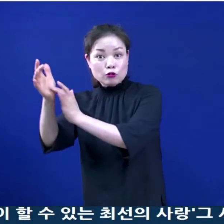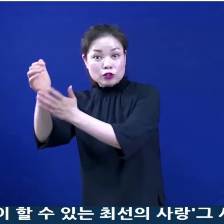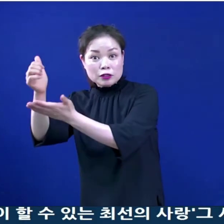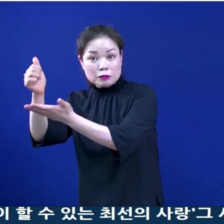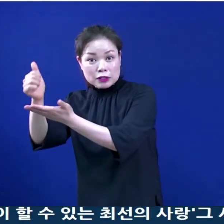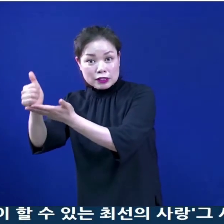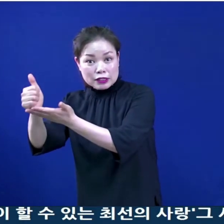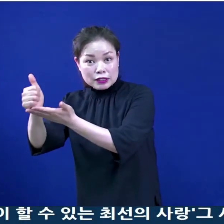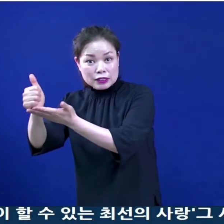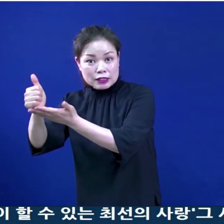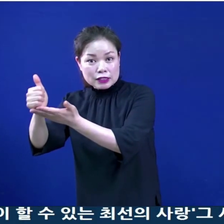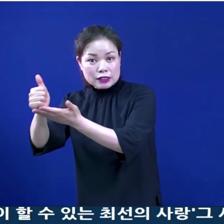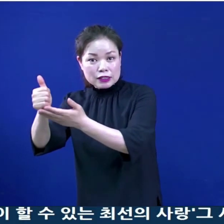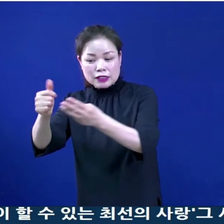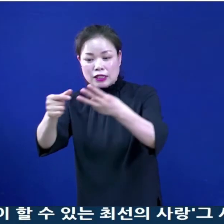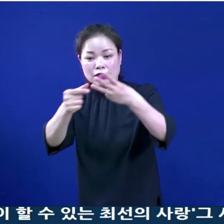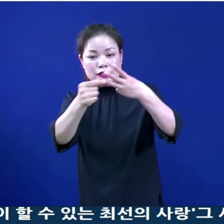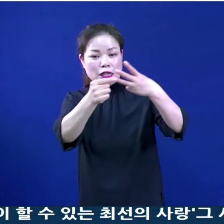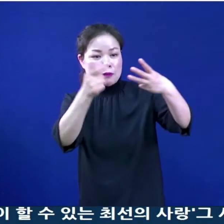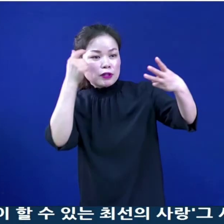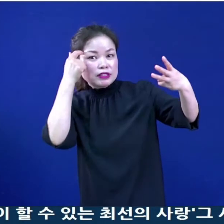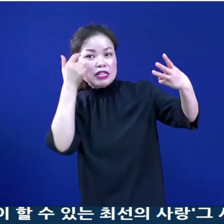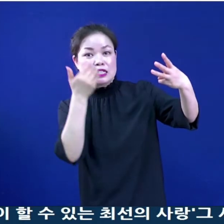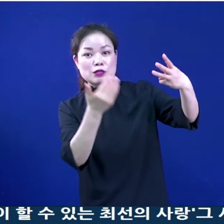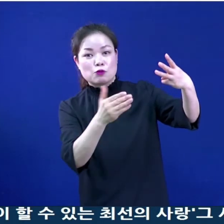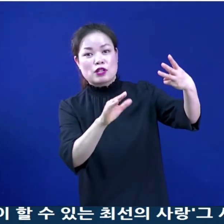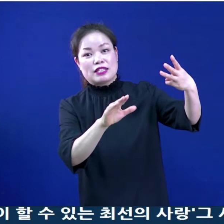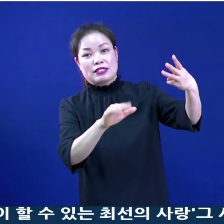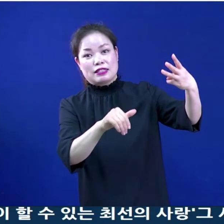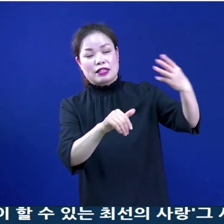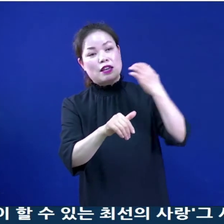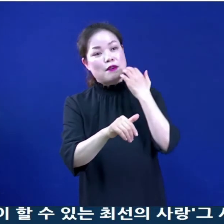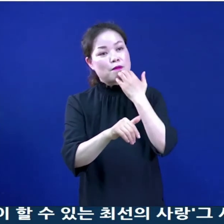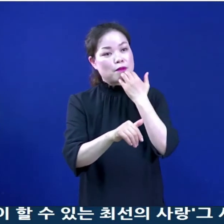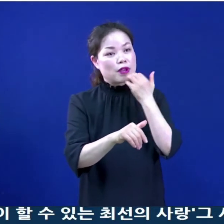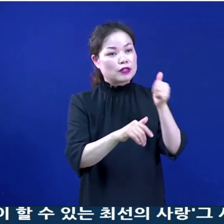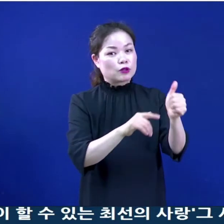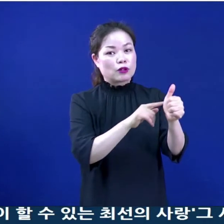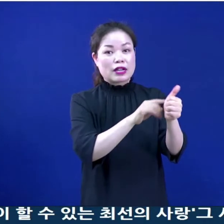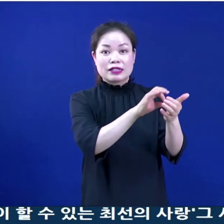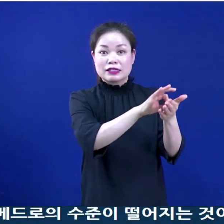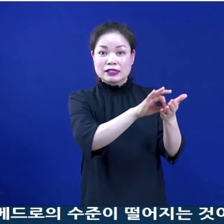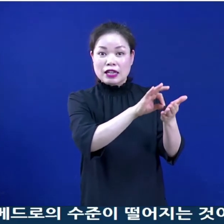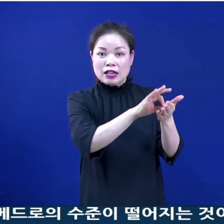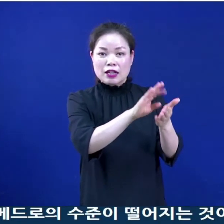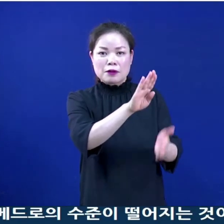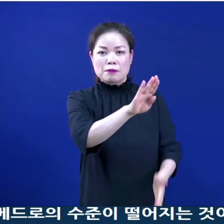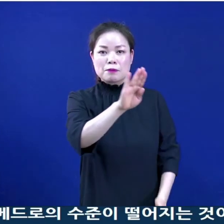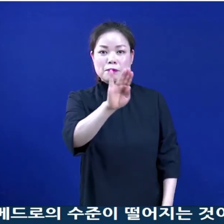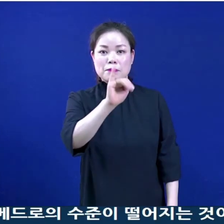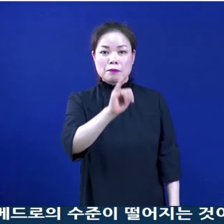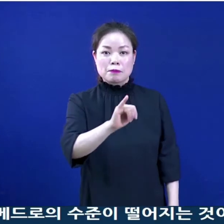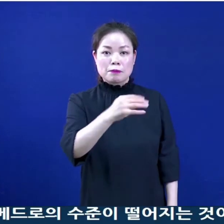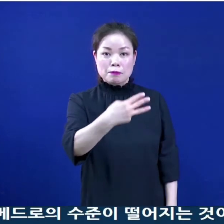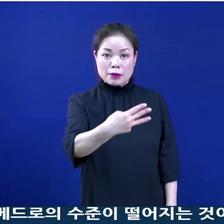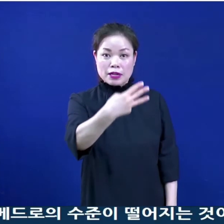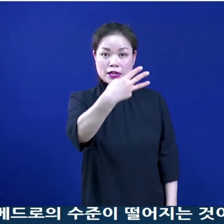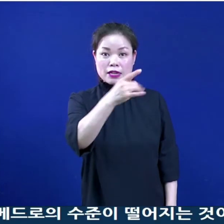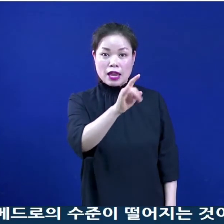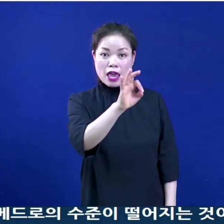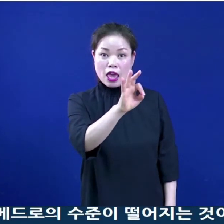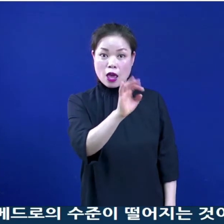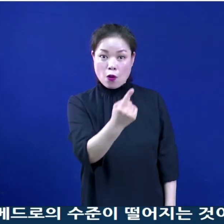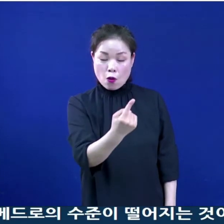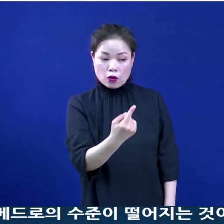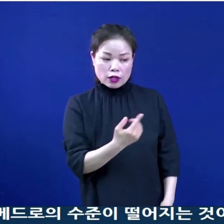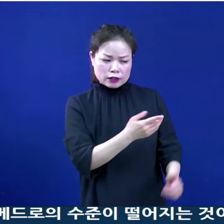예수님이 세 번째 질문을 하실 때에는 베드로가 사용하는 필레오라는 단어로 바꾸어서